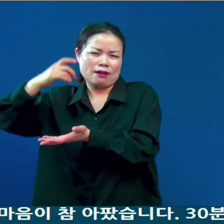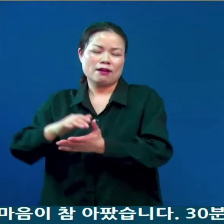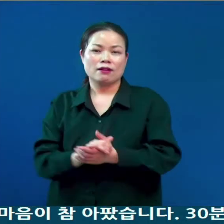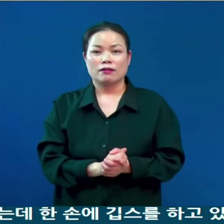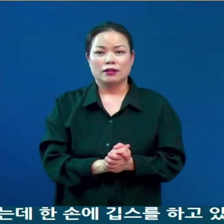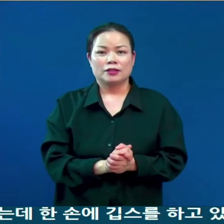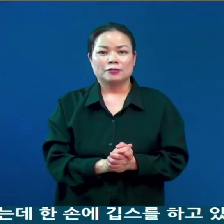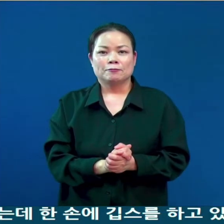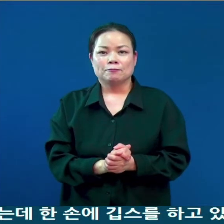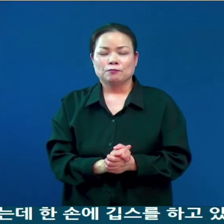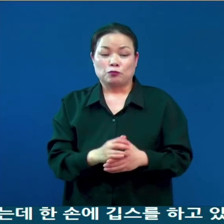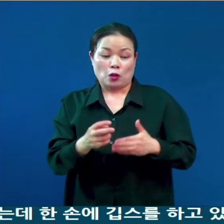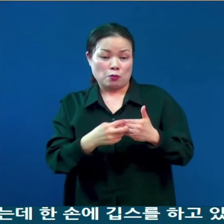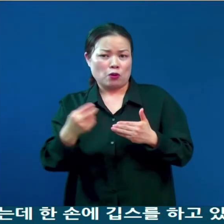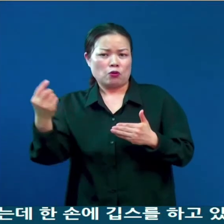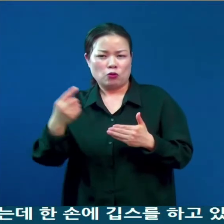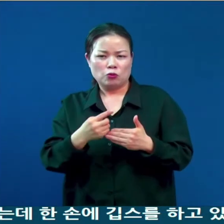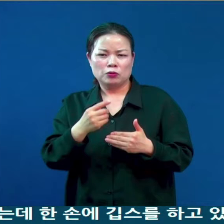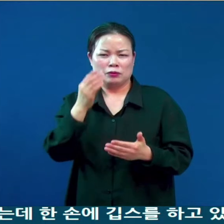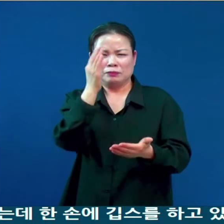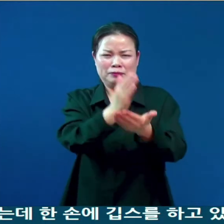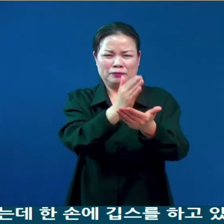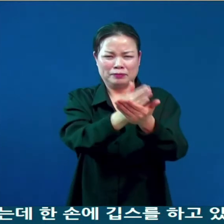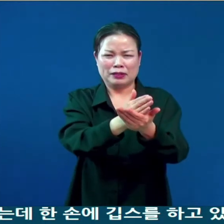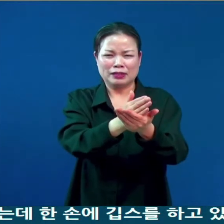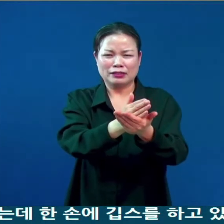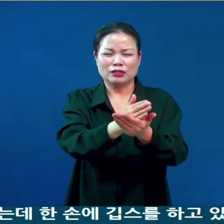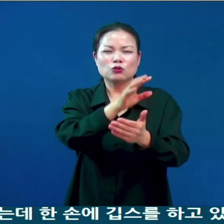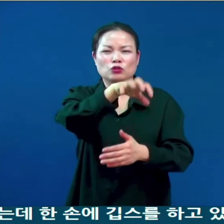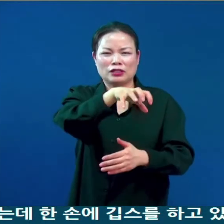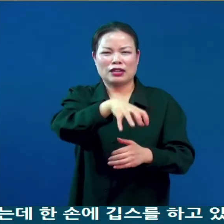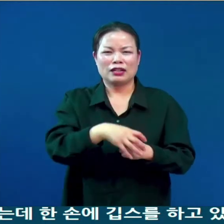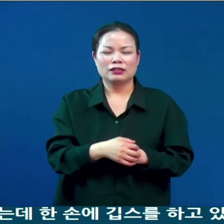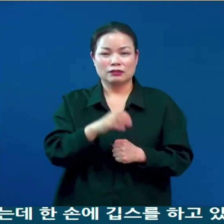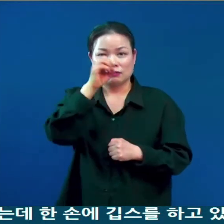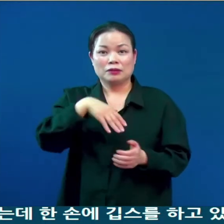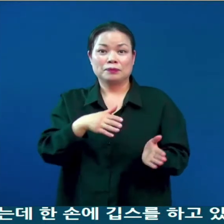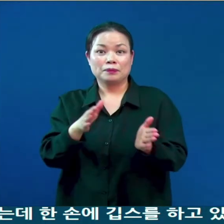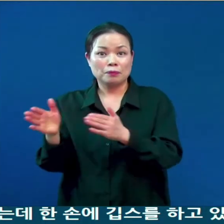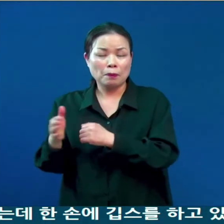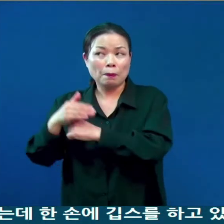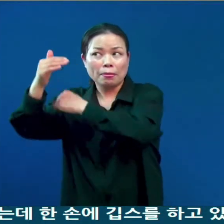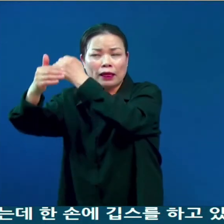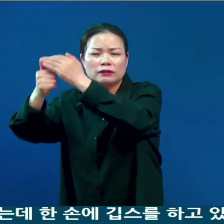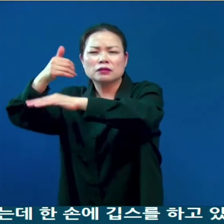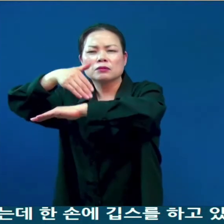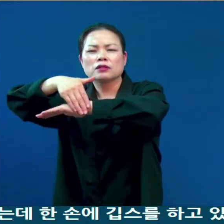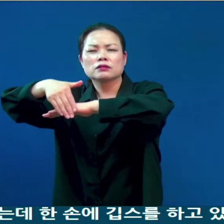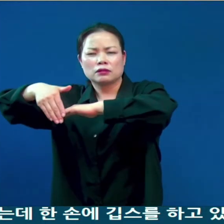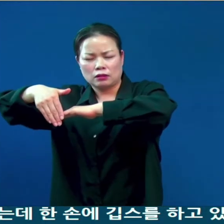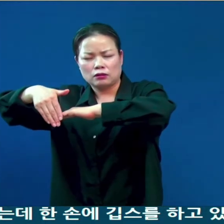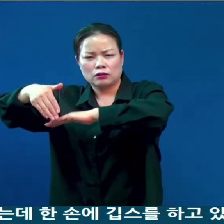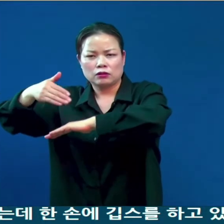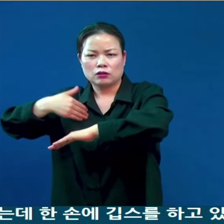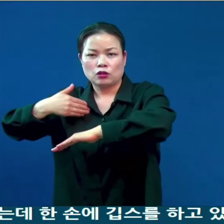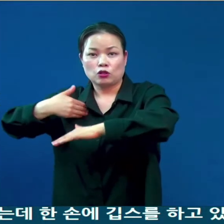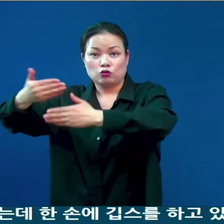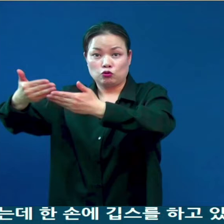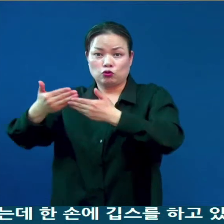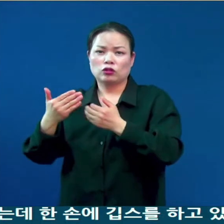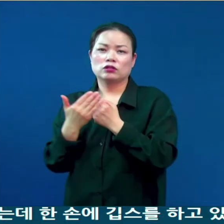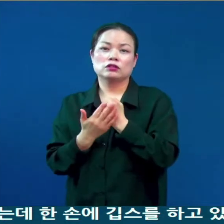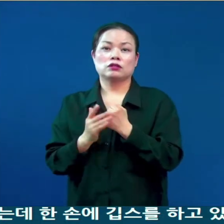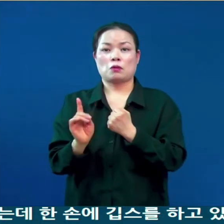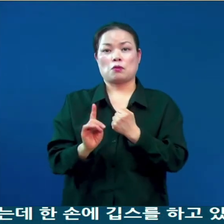이제 뭐 그냥 병원은 올 때가 못 되고 안 왔으면 좋겠다 뭐 그러면서 그냥 넘어갔는데 하나님의 섭리가 참 정말 저에게 주셨던